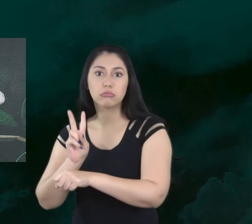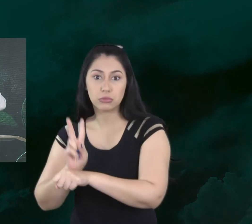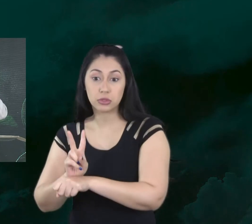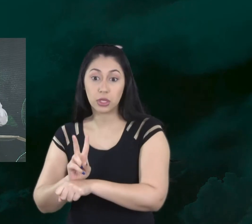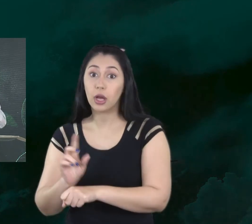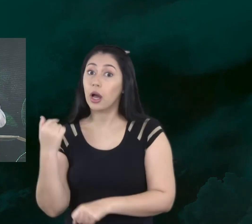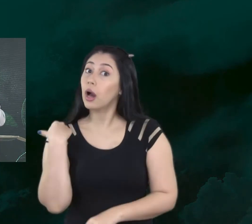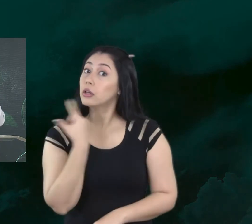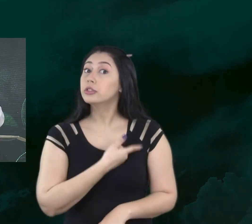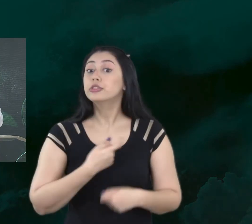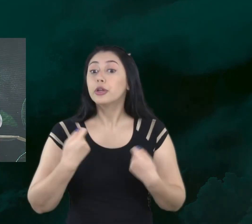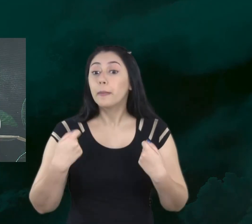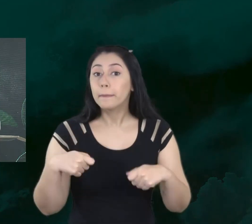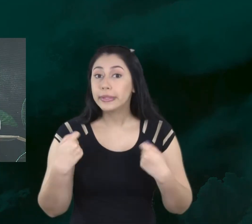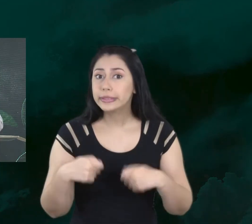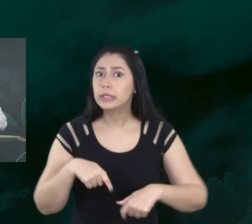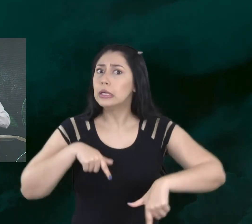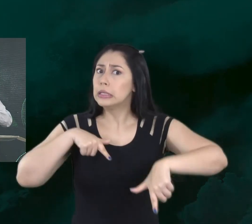nós precisamos colher,